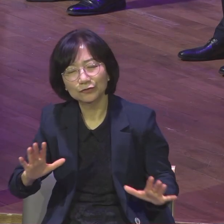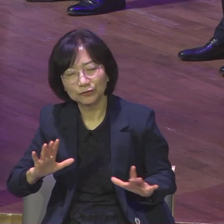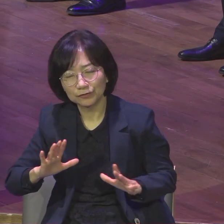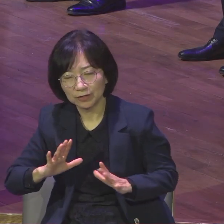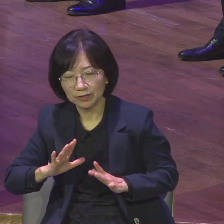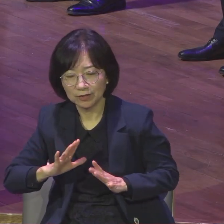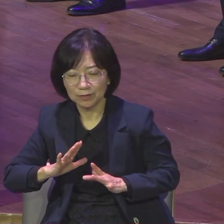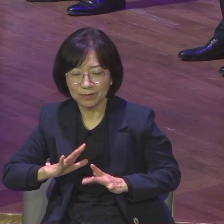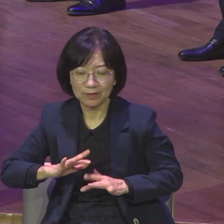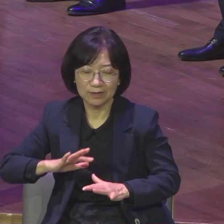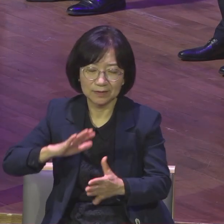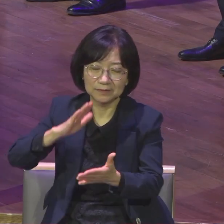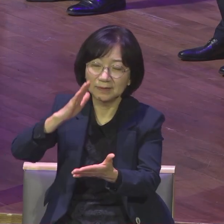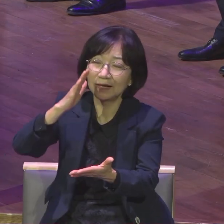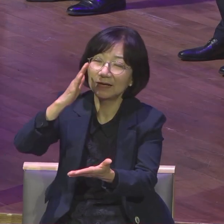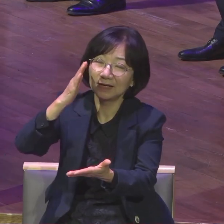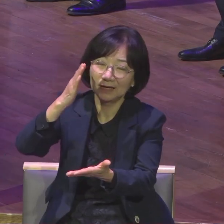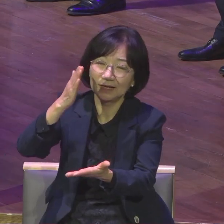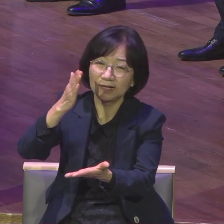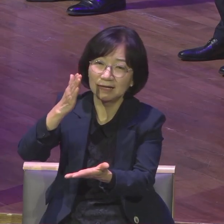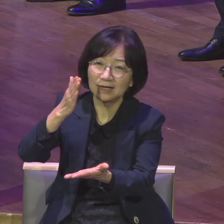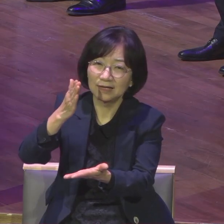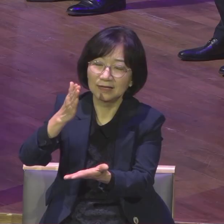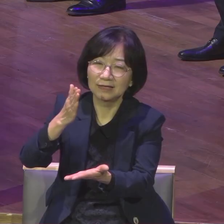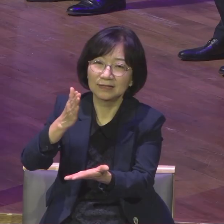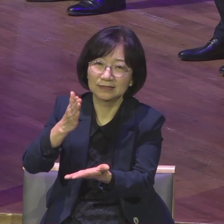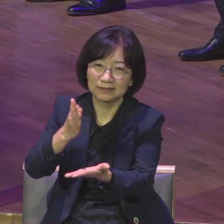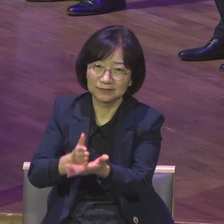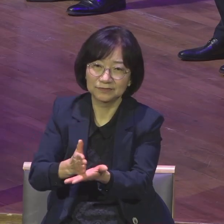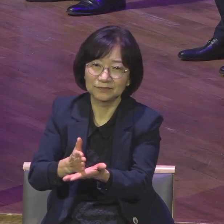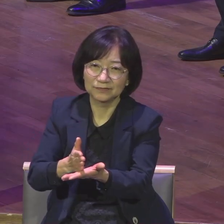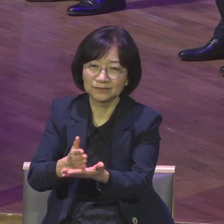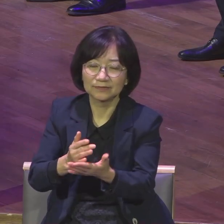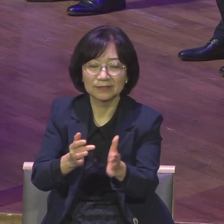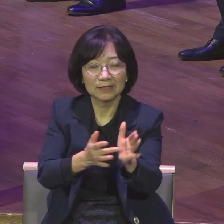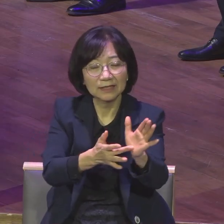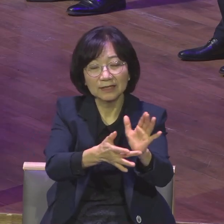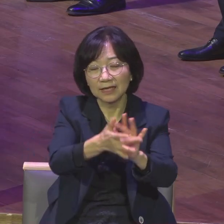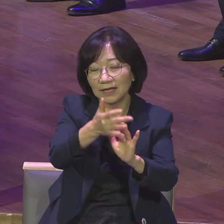그대여 두려워 말라.